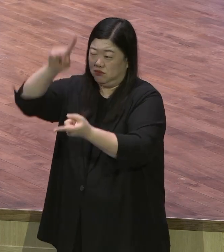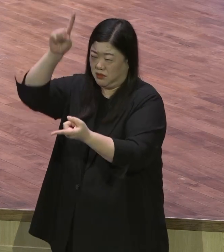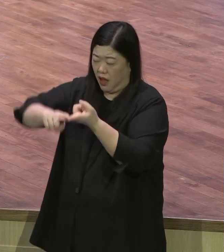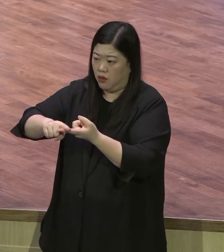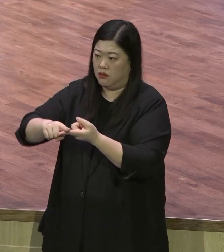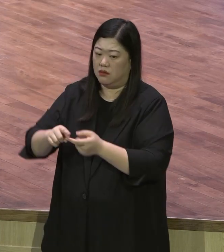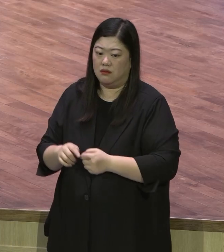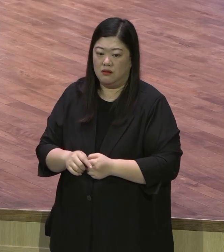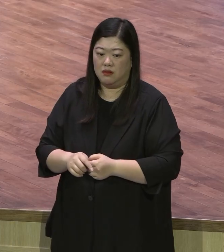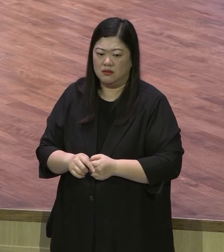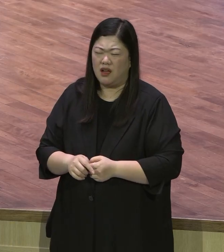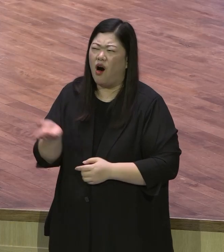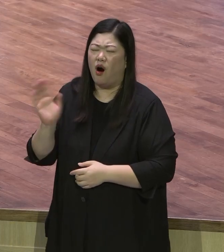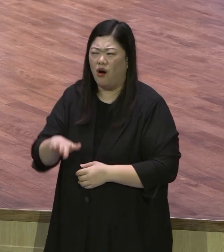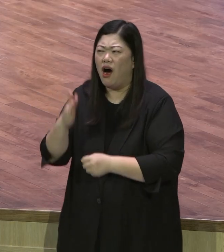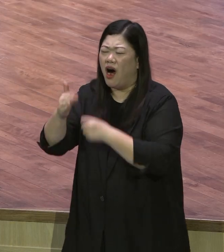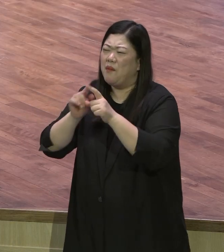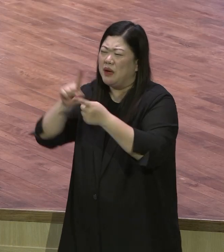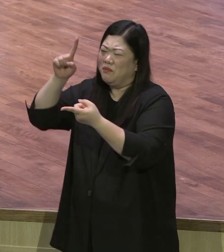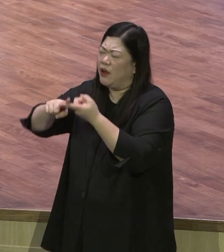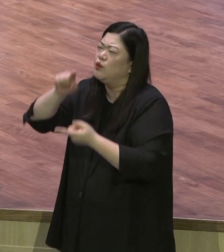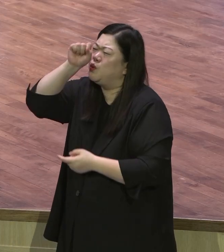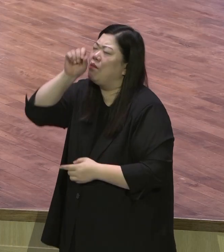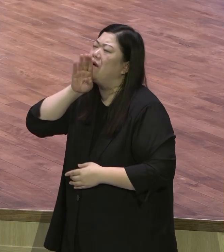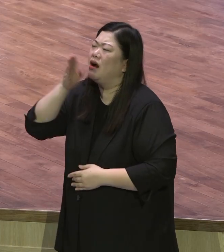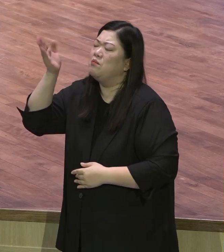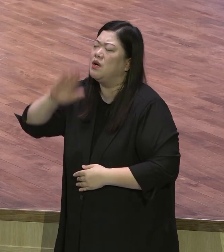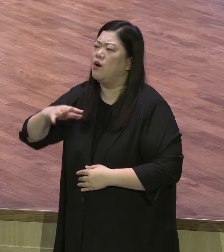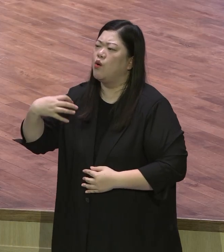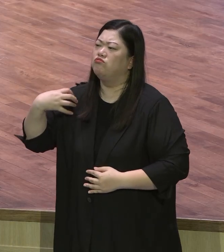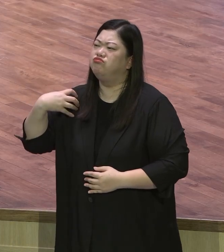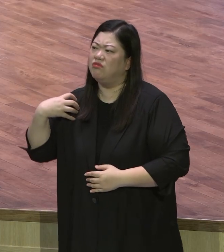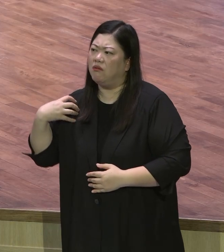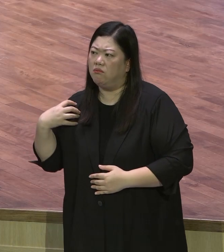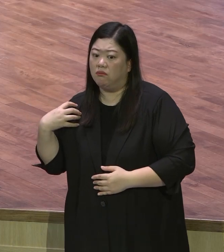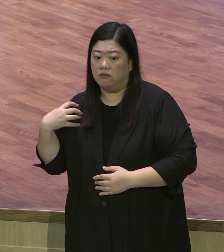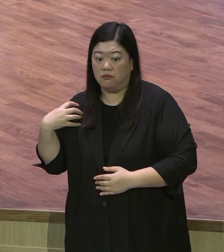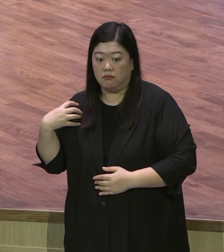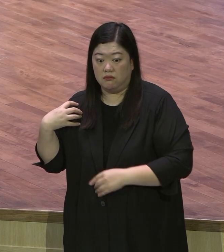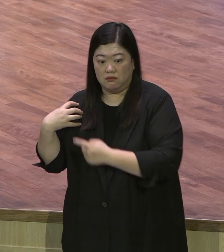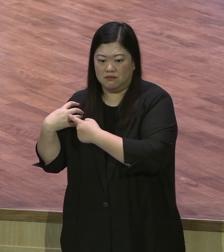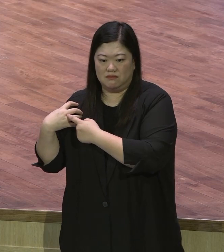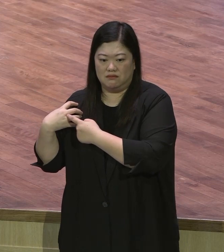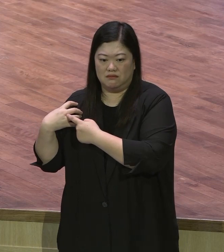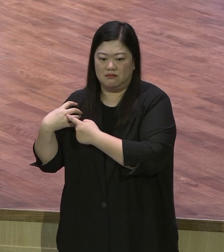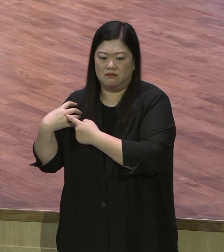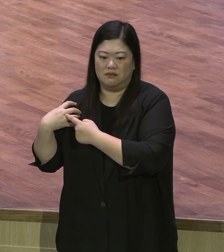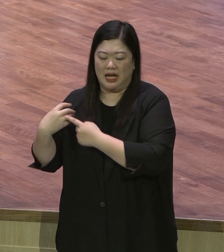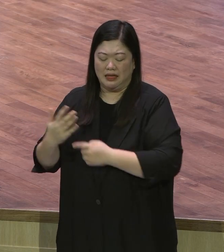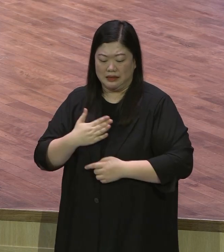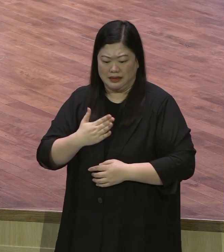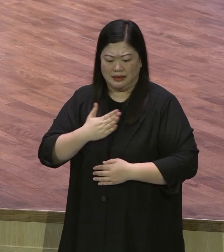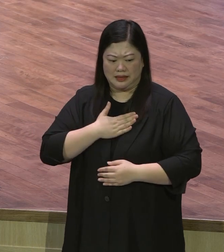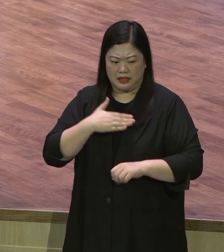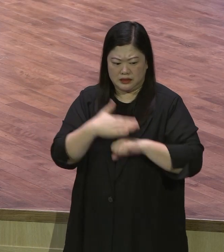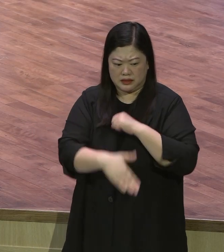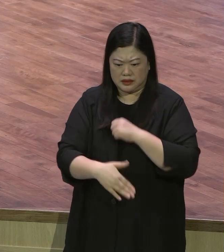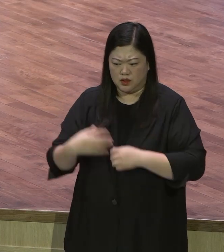아이, 부담스러워. 안 듣겠어. 내가 하나님이요. 내 기준이요. 모든 게 내 기준. 내하고 맞아야